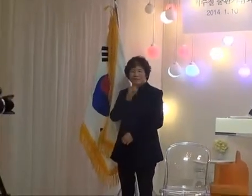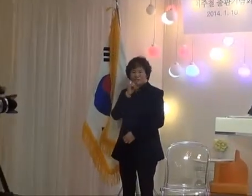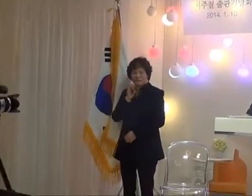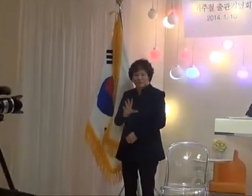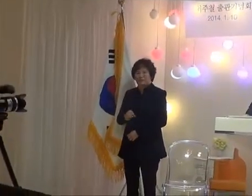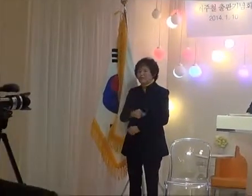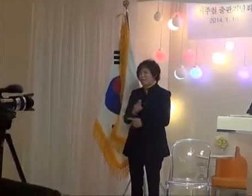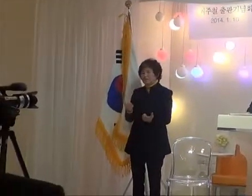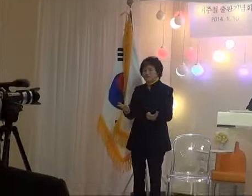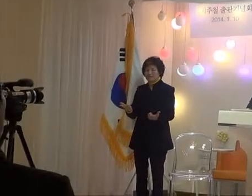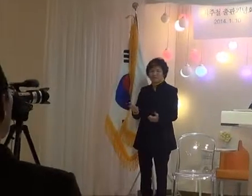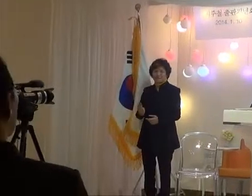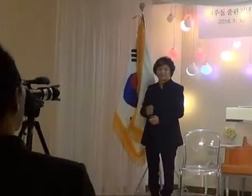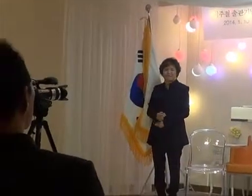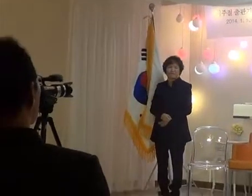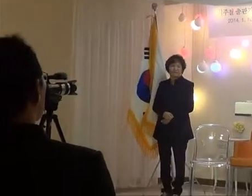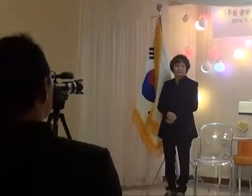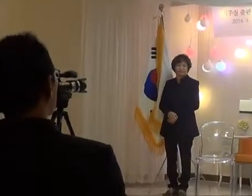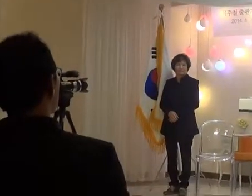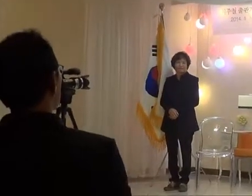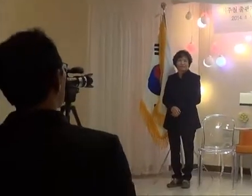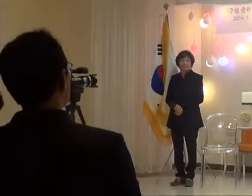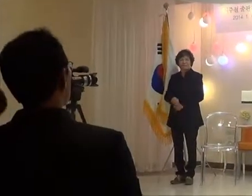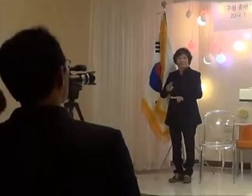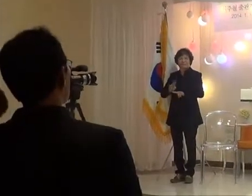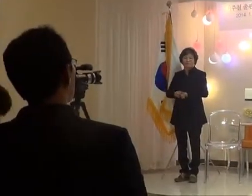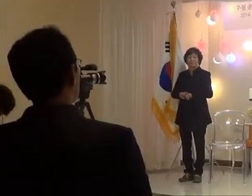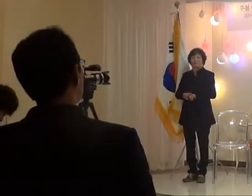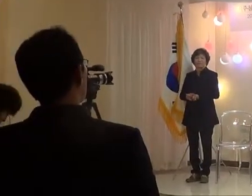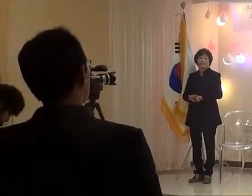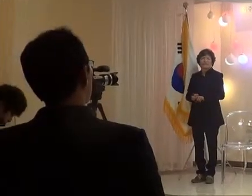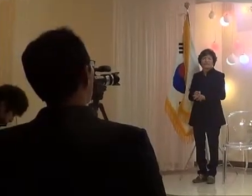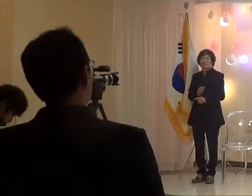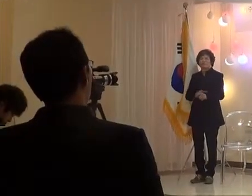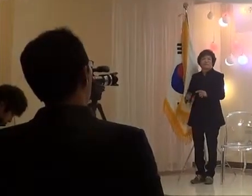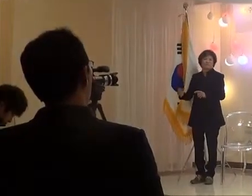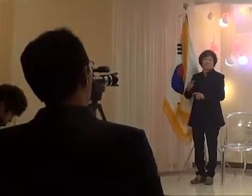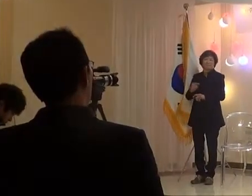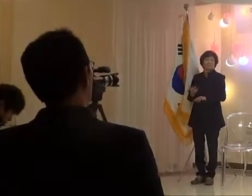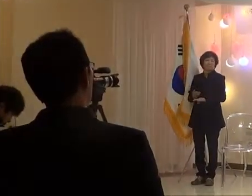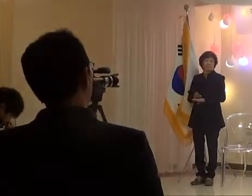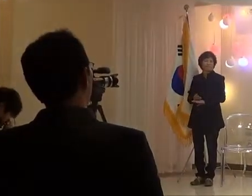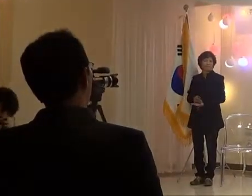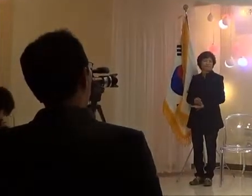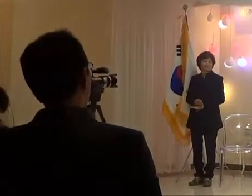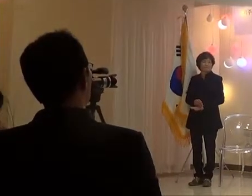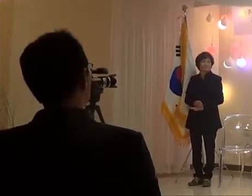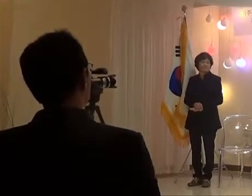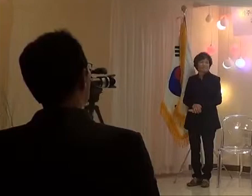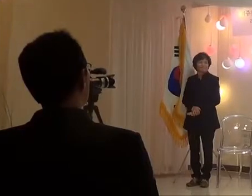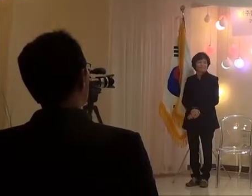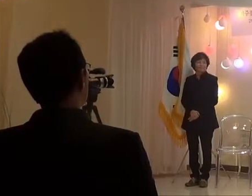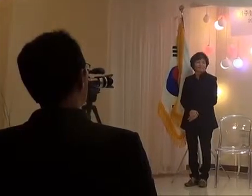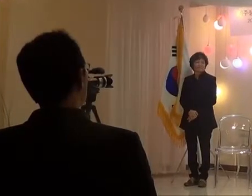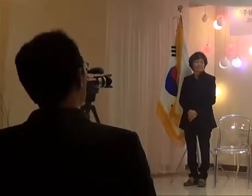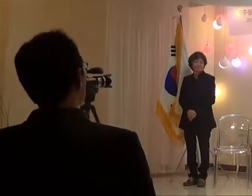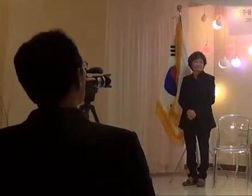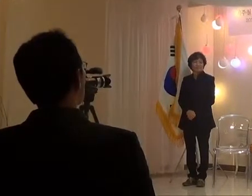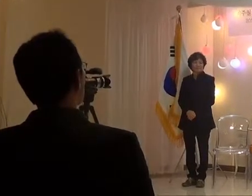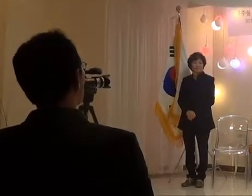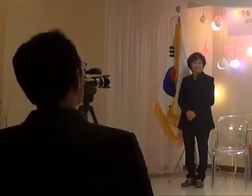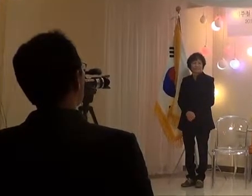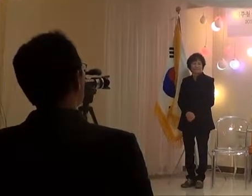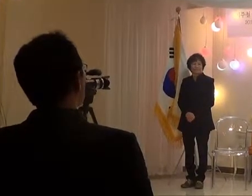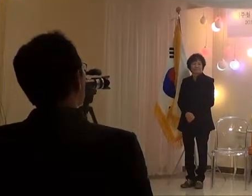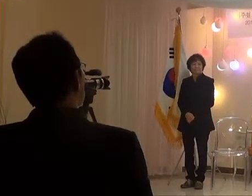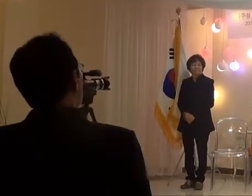산업 도시가 아니라 일자리 창출 부가가치 될 수 있는 다른 데서 지금 홍범표 전 시장도